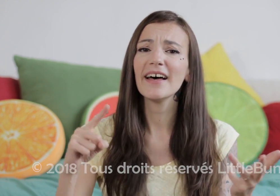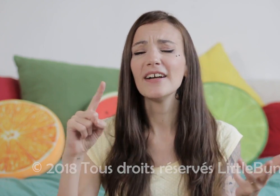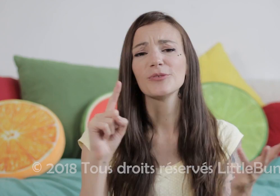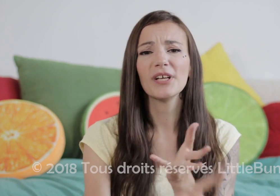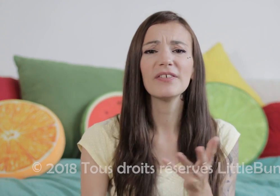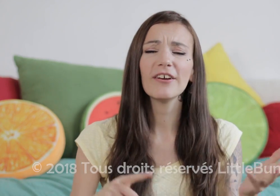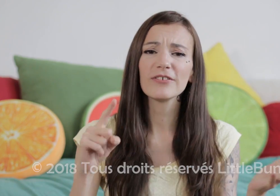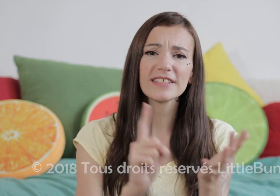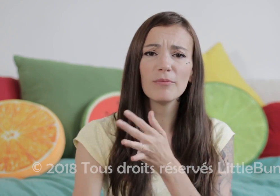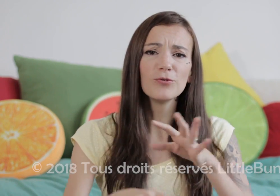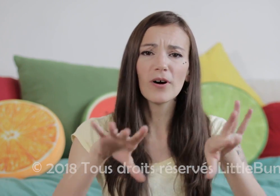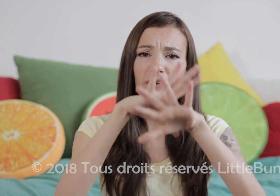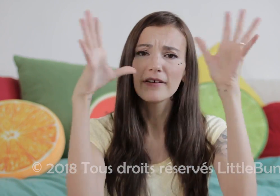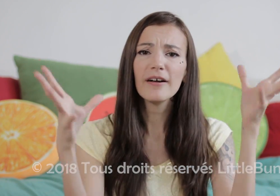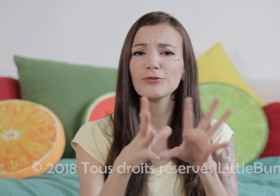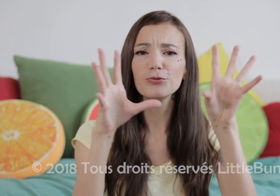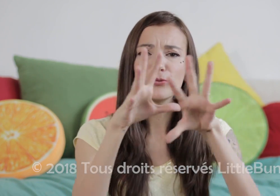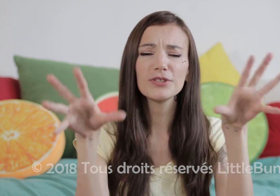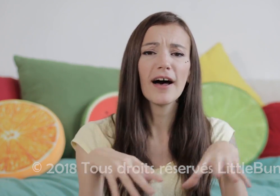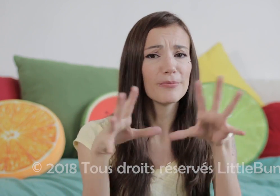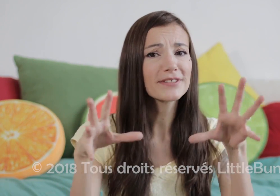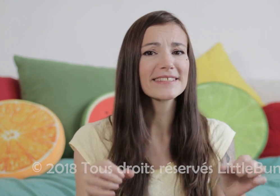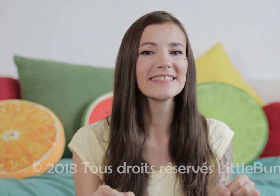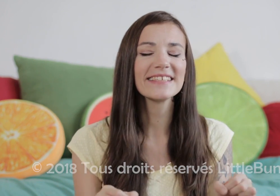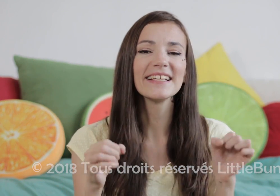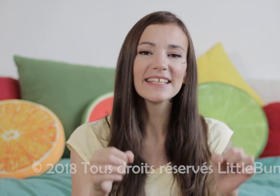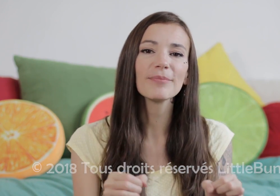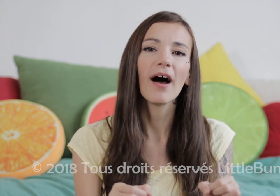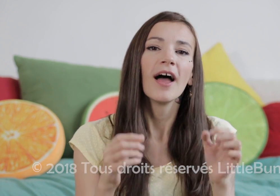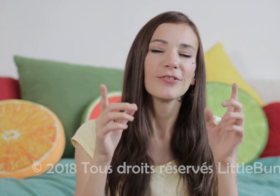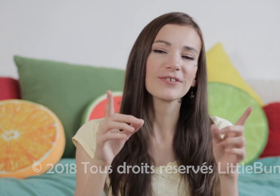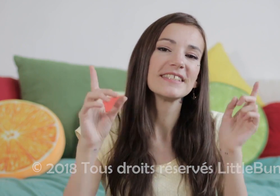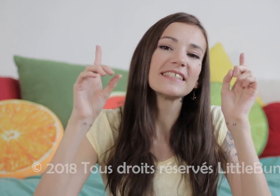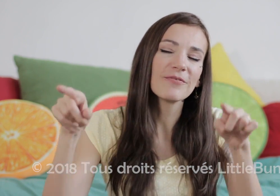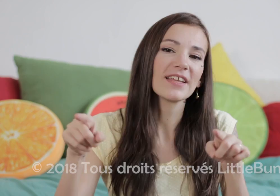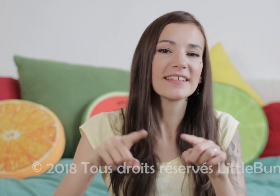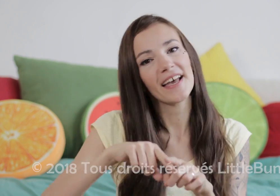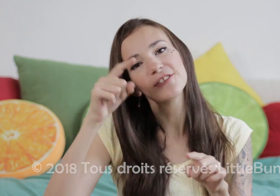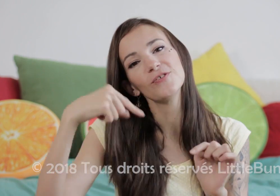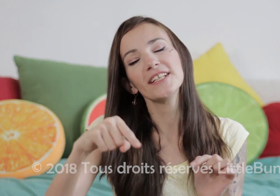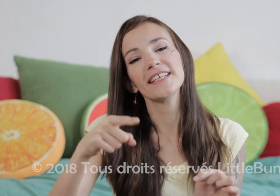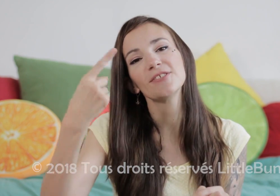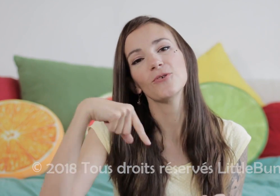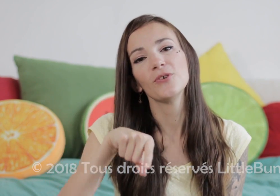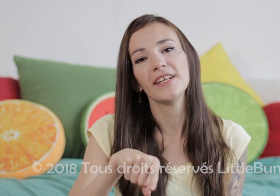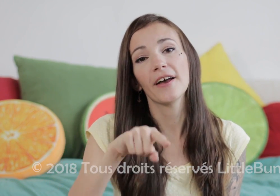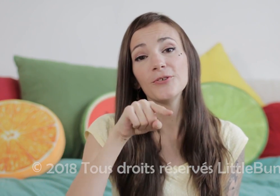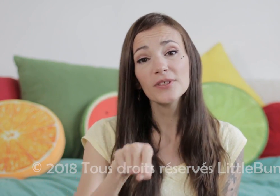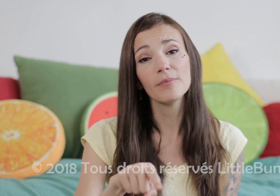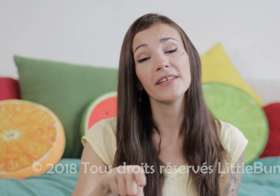maternage, bienveillance, amour, hein, tout ça et motricité libre. Donc si ça vous intéresse, vous cliquez sur le lien Udemy et